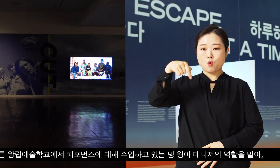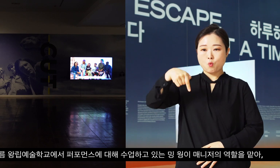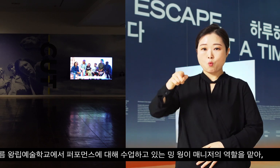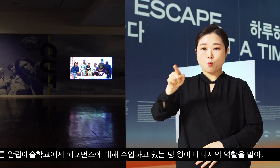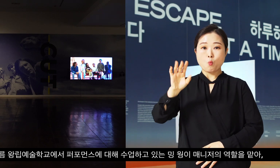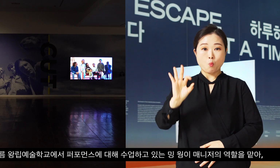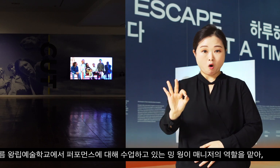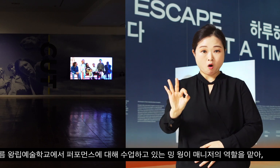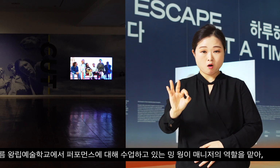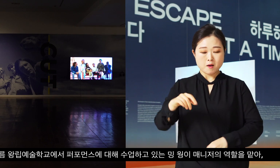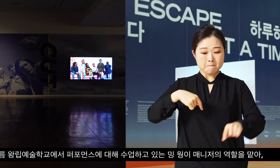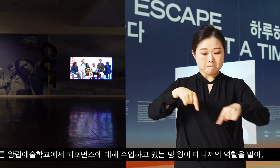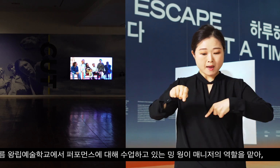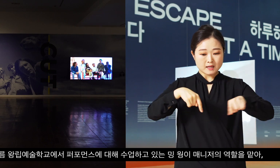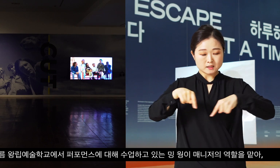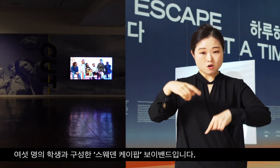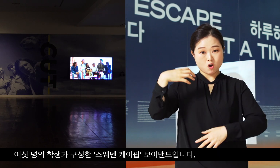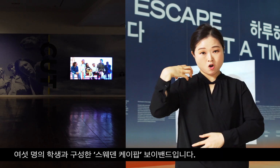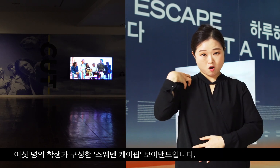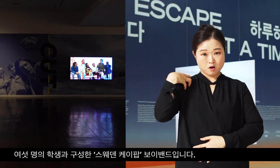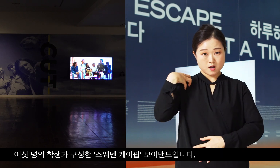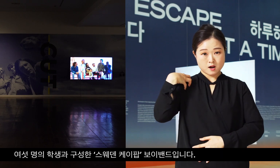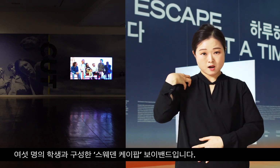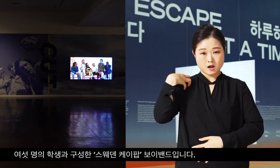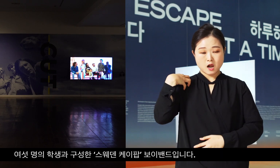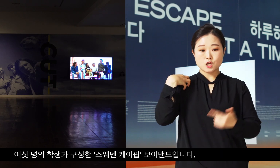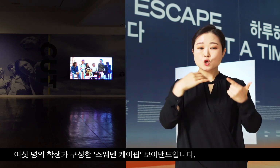매니저의 역할을 맡아 6명의 학생과 구성한